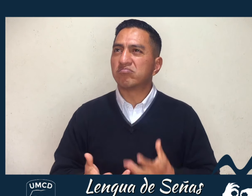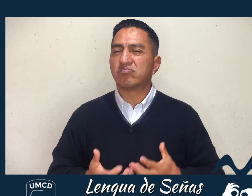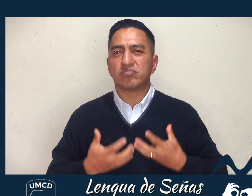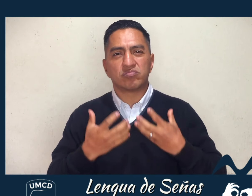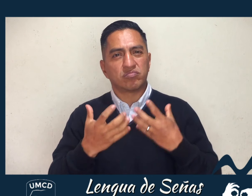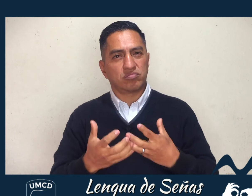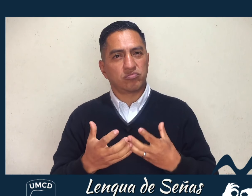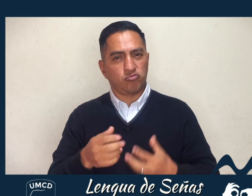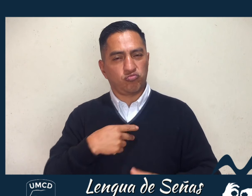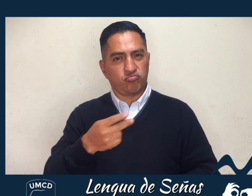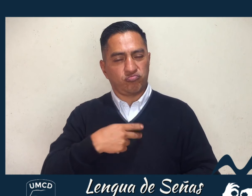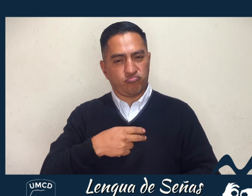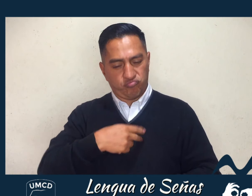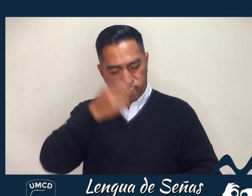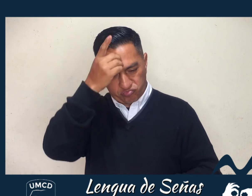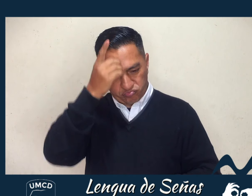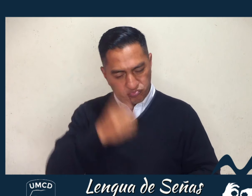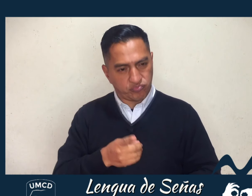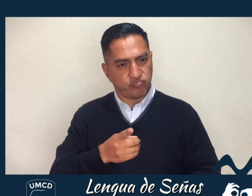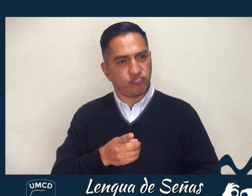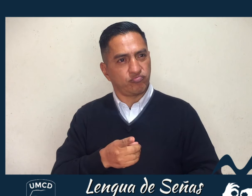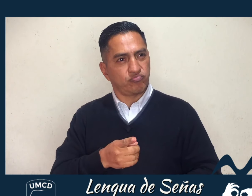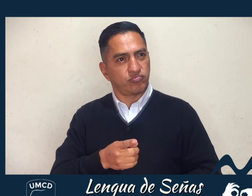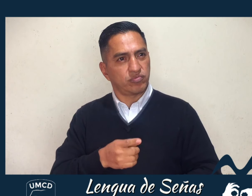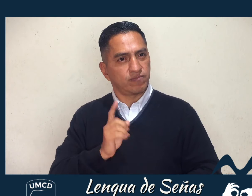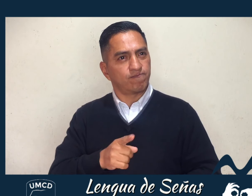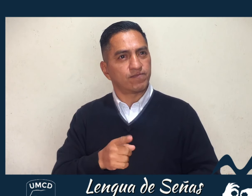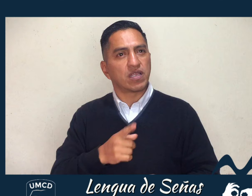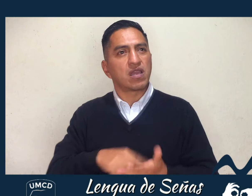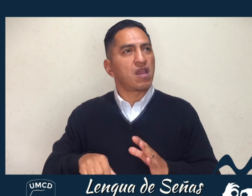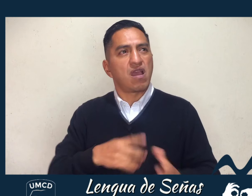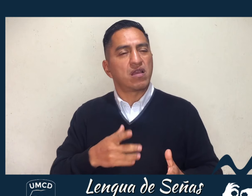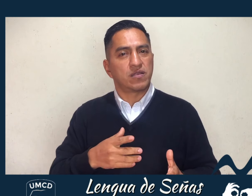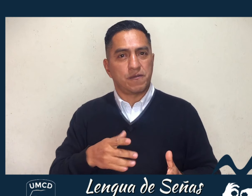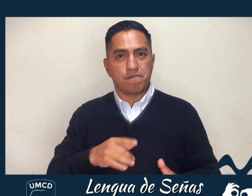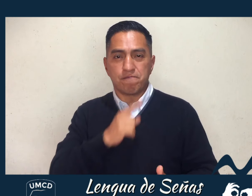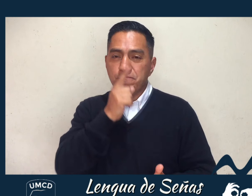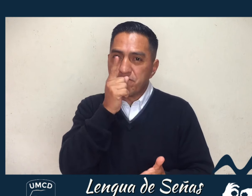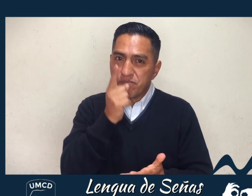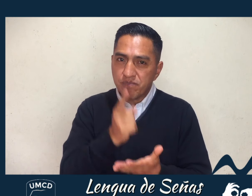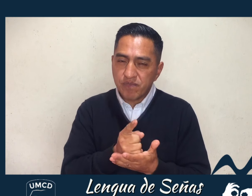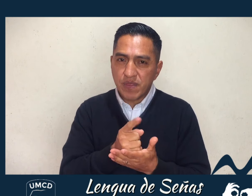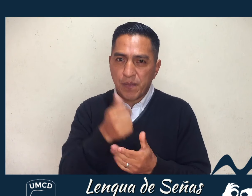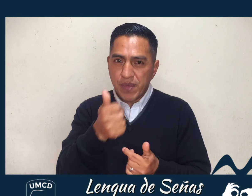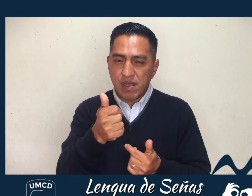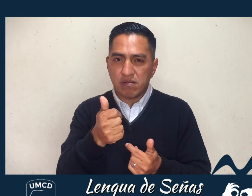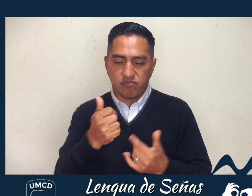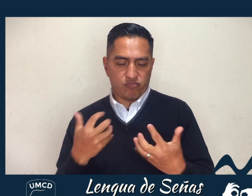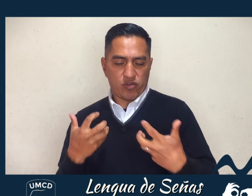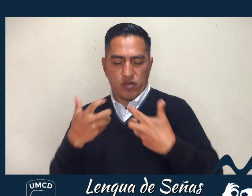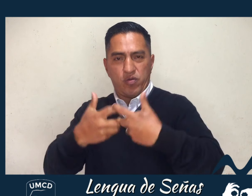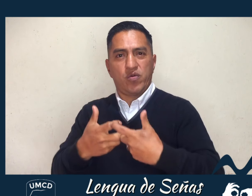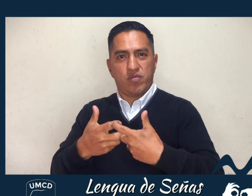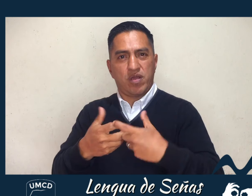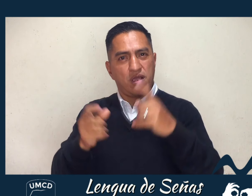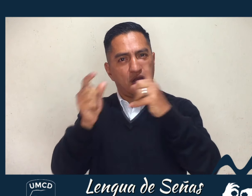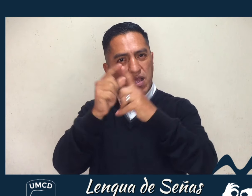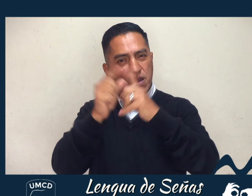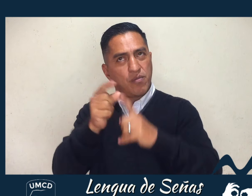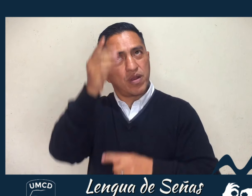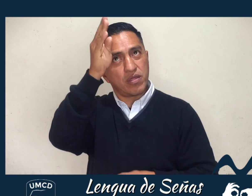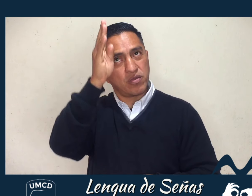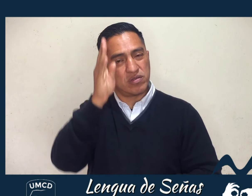estamos 100% comprometidos para saber si ello se alinea a lo que